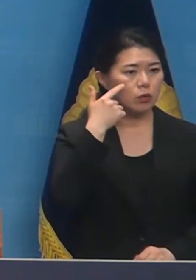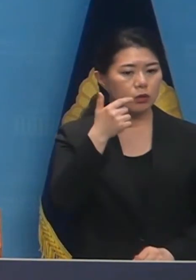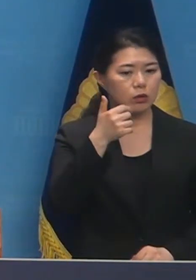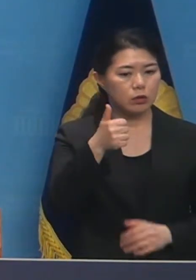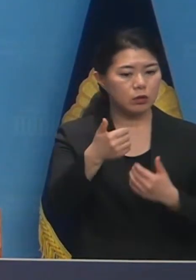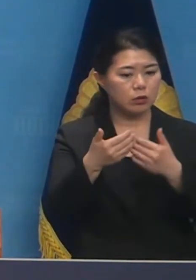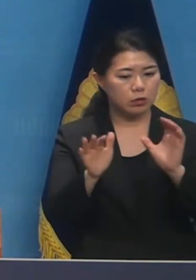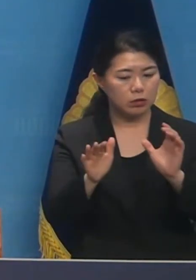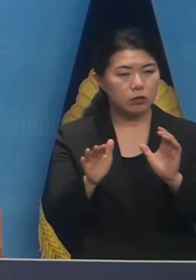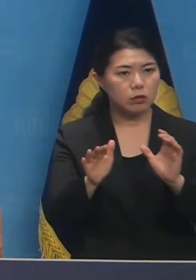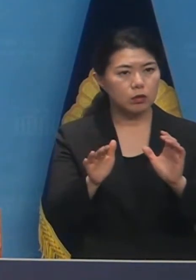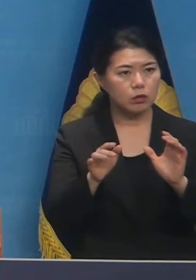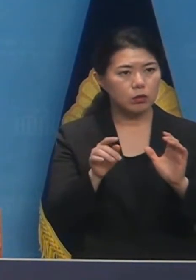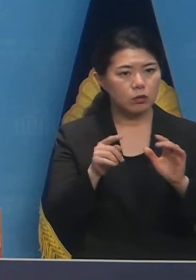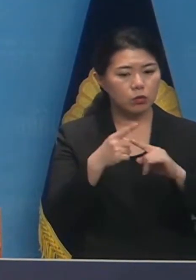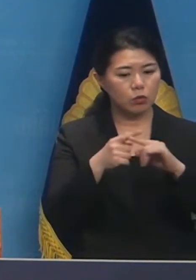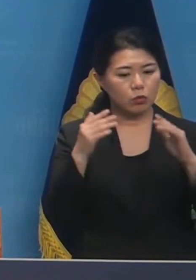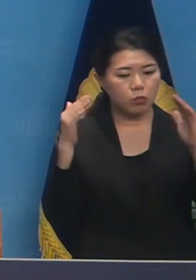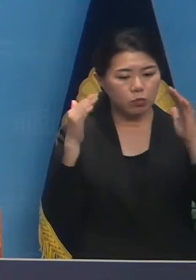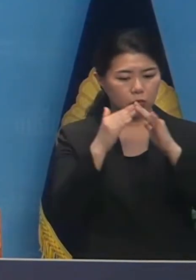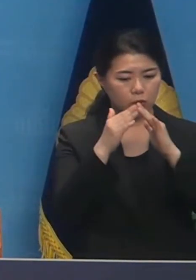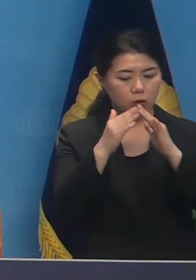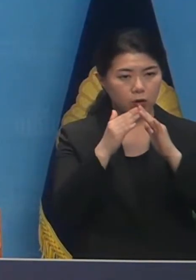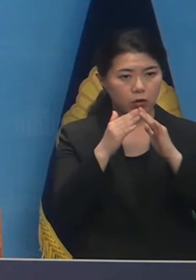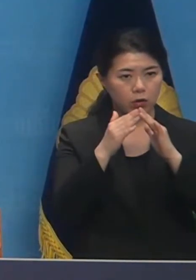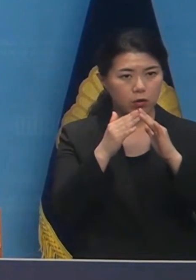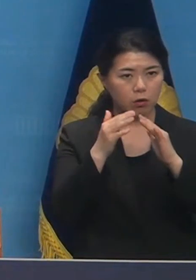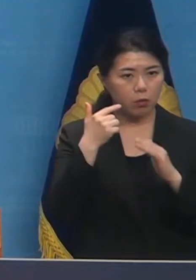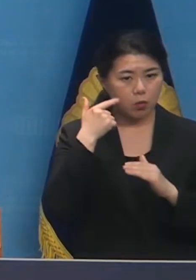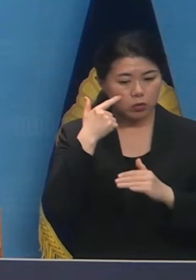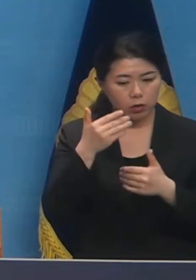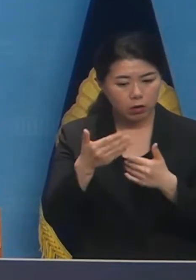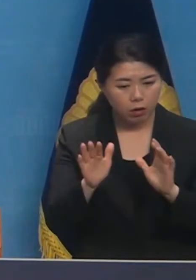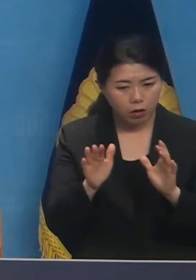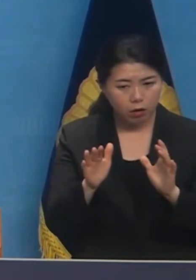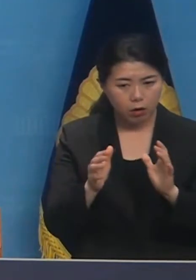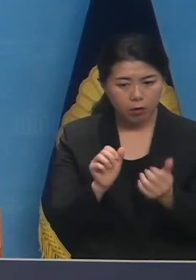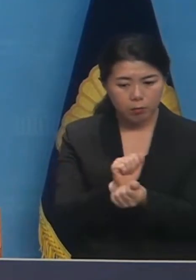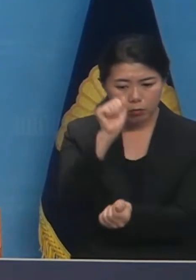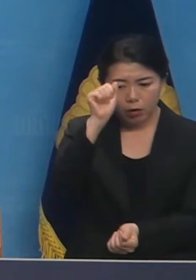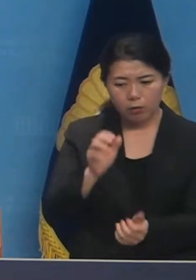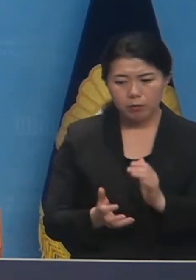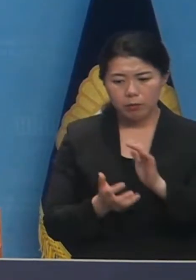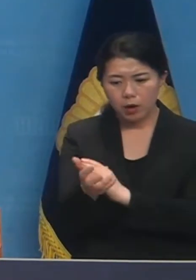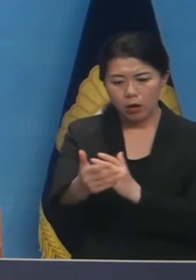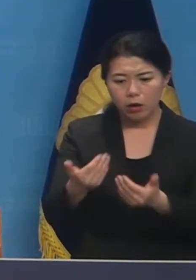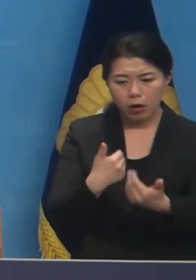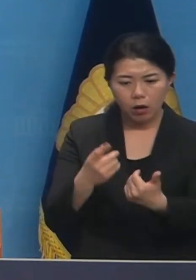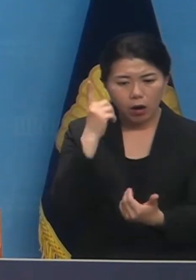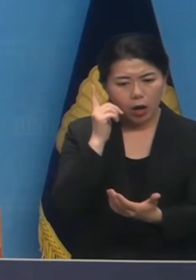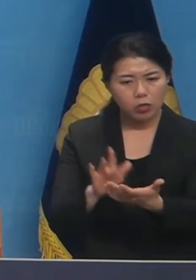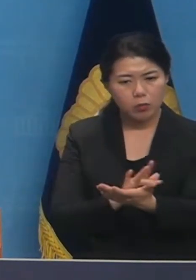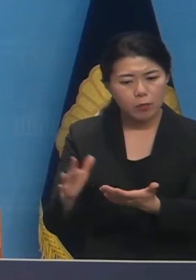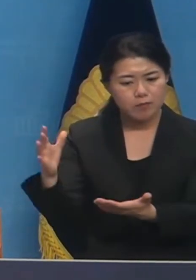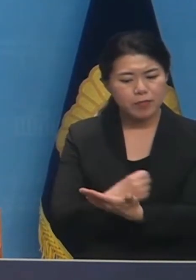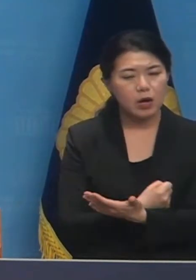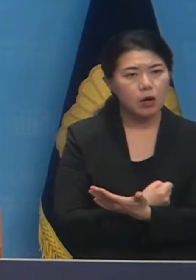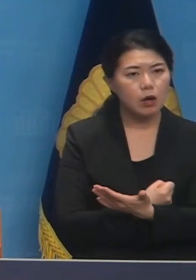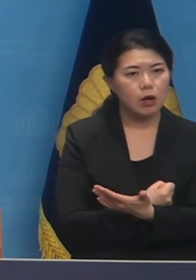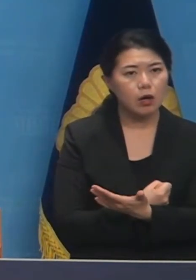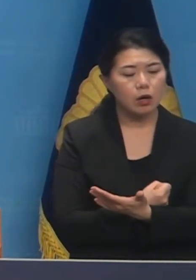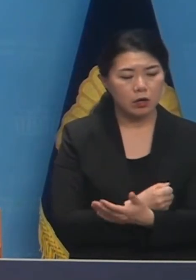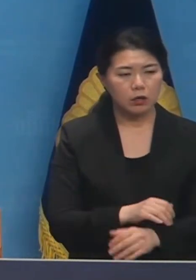목사님의 교회 목회실을 압수수색, 교회를 압수수색, 핸드폰을 압수수색,